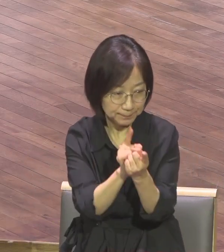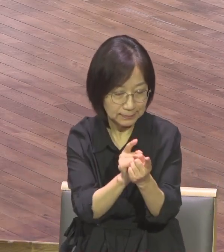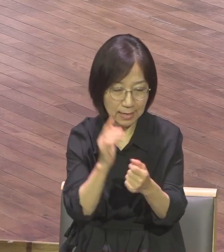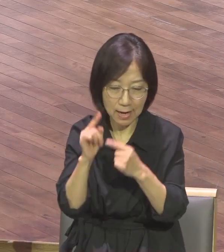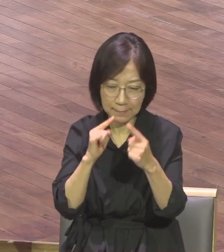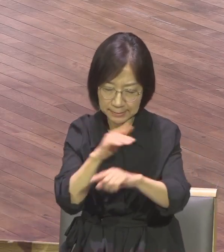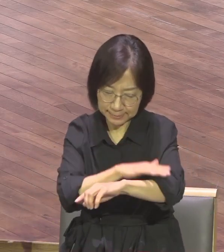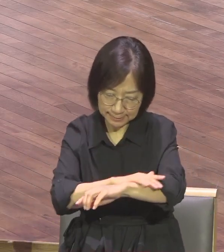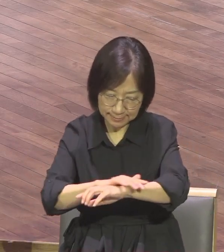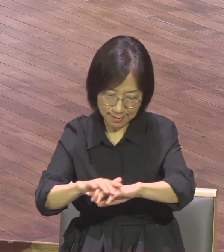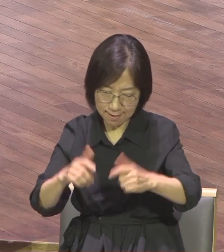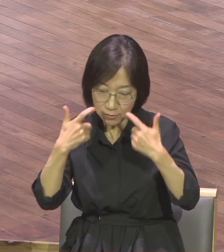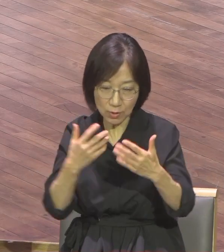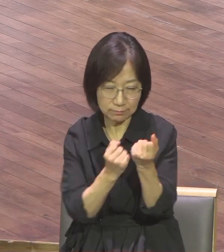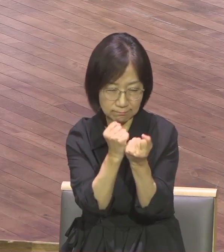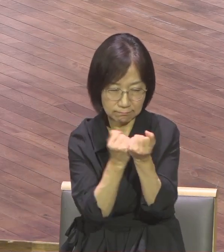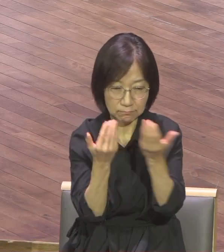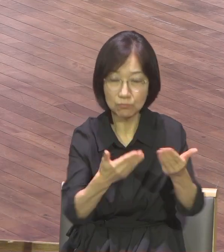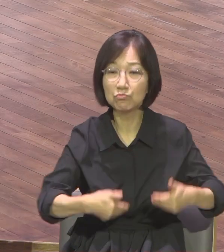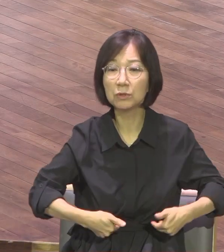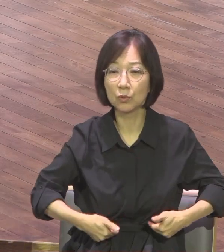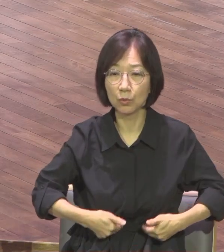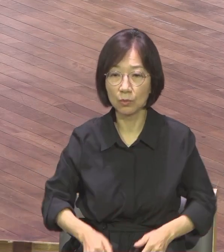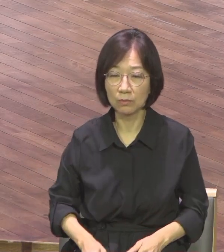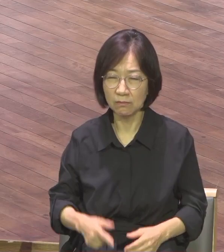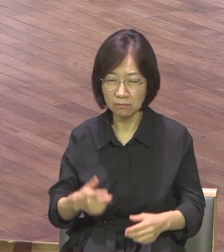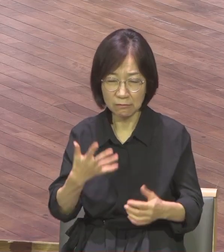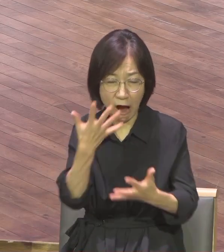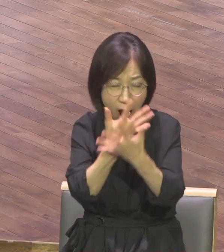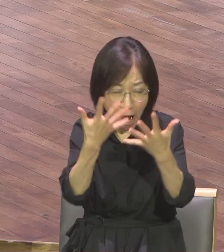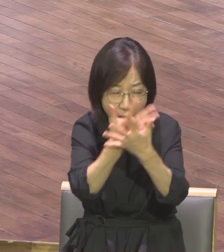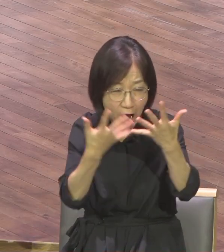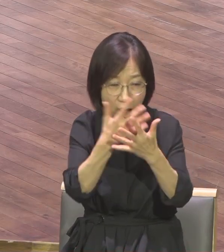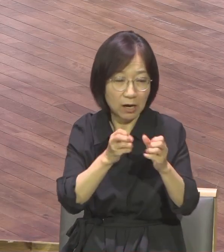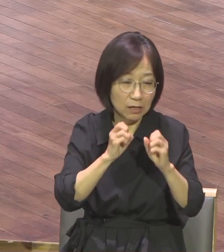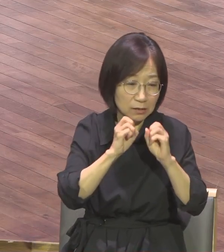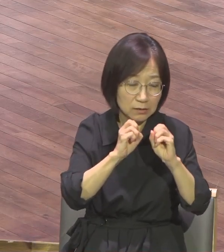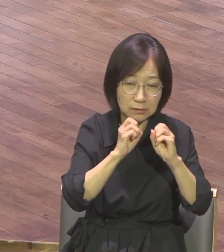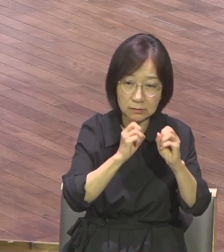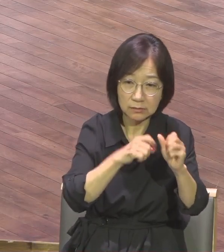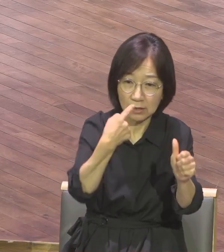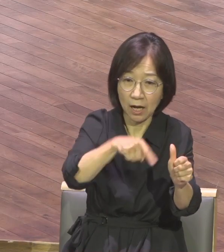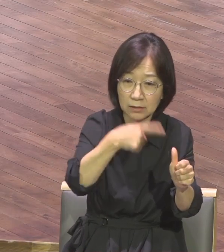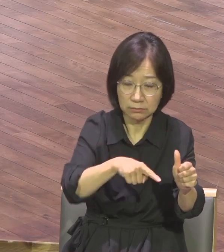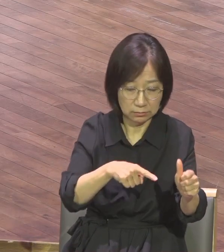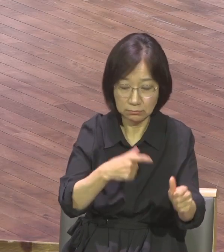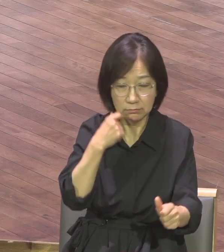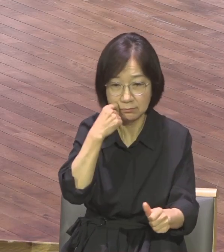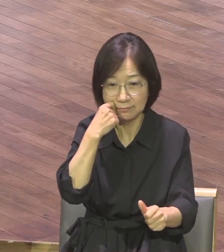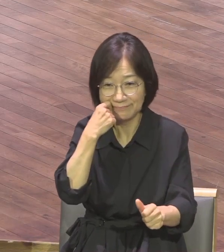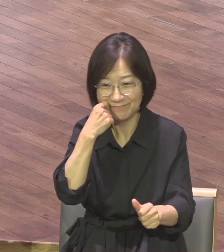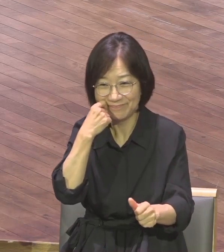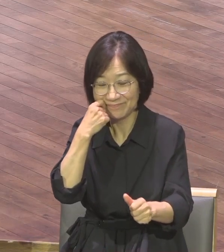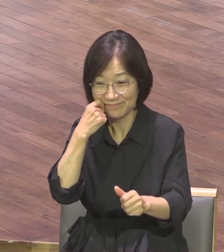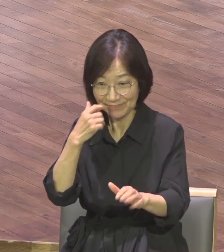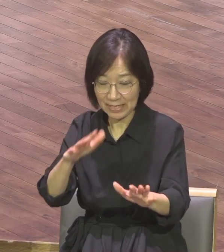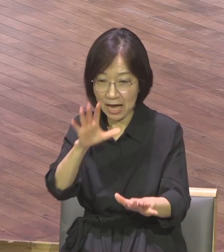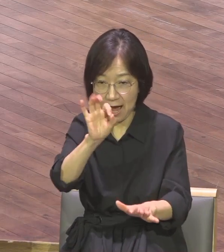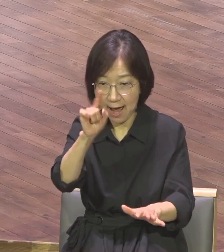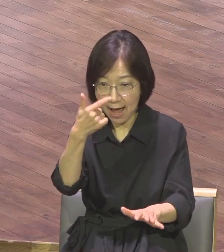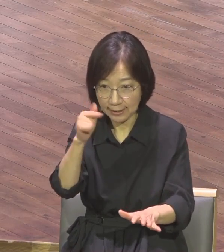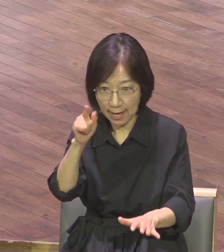그러니까 정확하게 이 사울이 누굽니까? 팀 사역을 정확하게